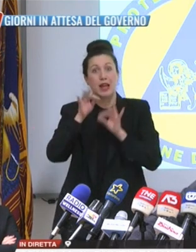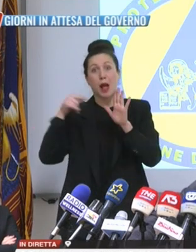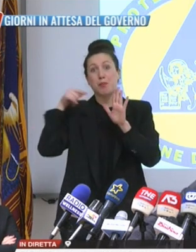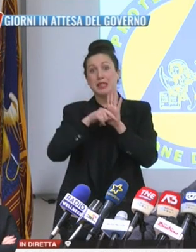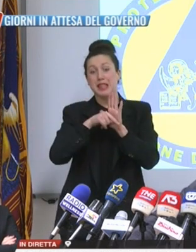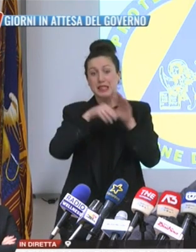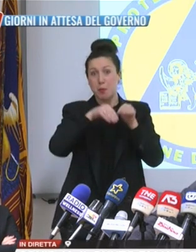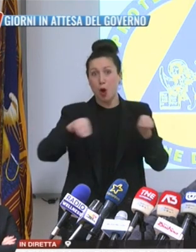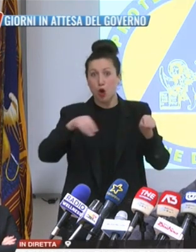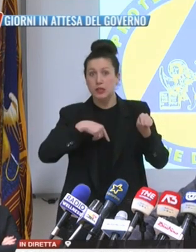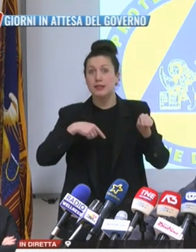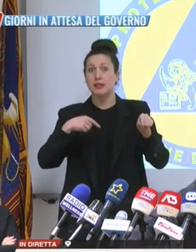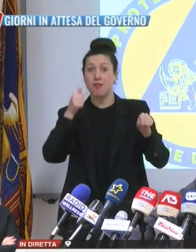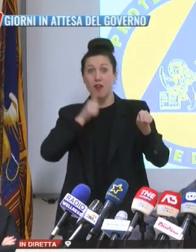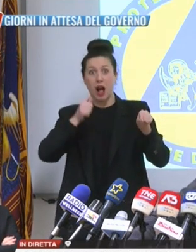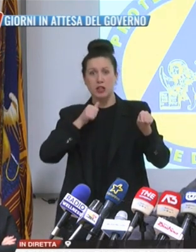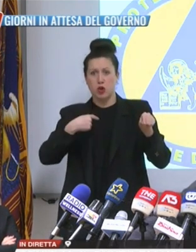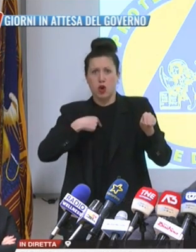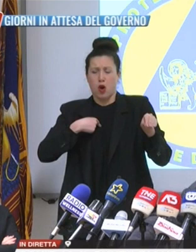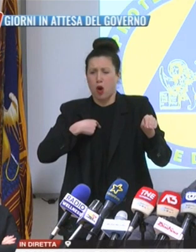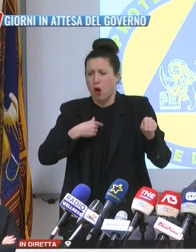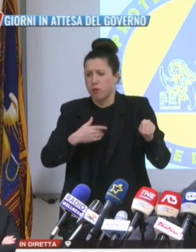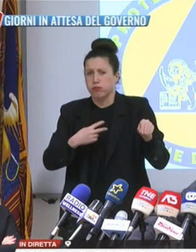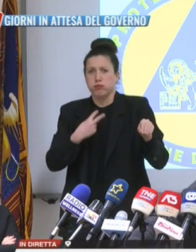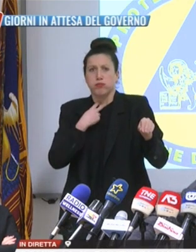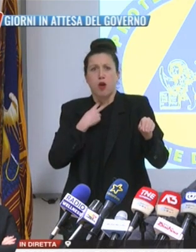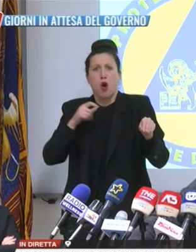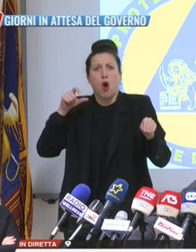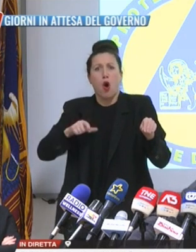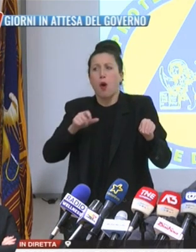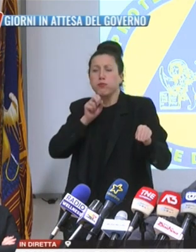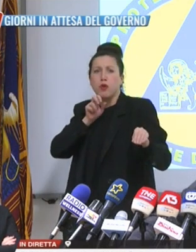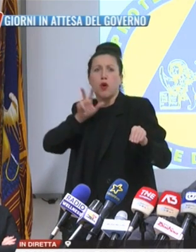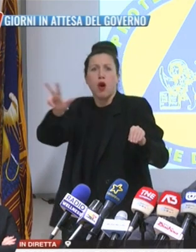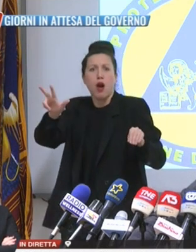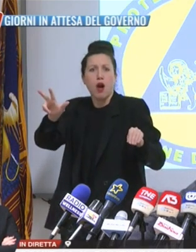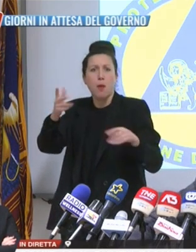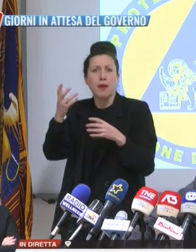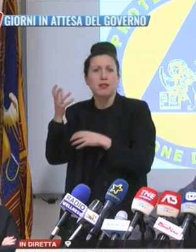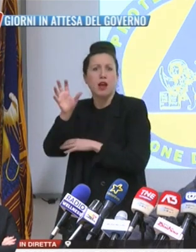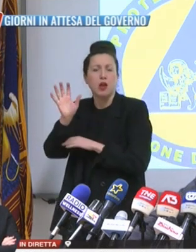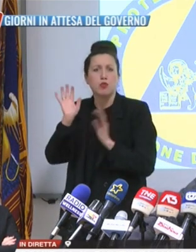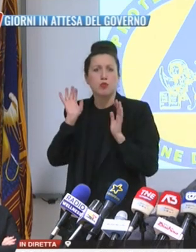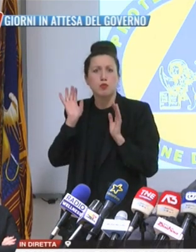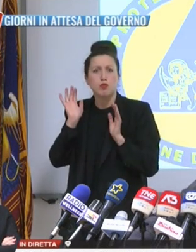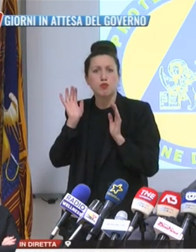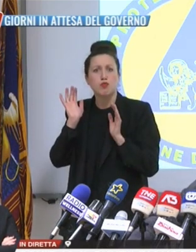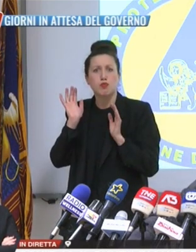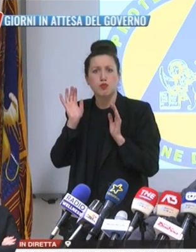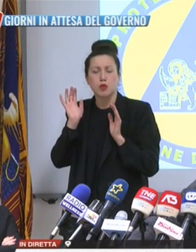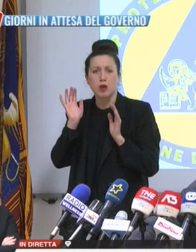licenziarli. Ma voi vi immaginate quanto grave sia questa accusa che qualcuno ha voluto portarsi in pancia e che ne pagherà le